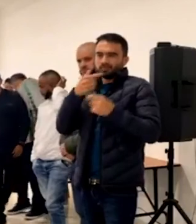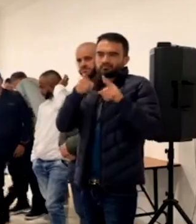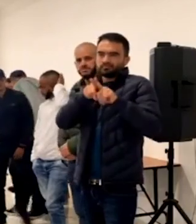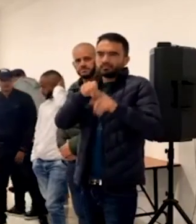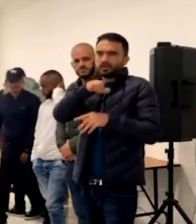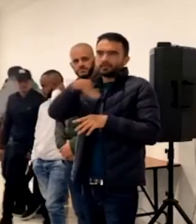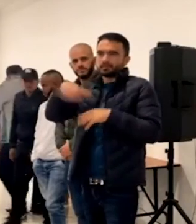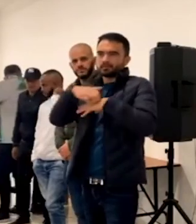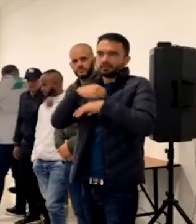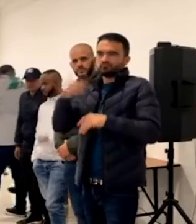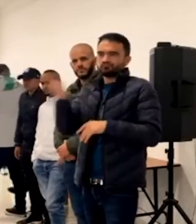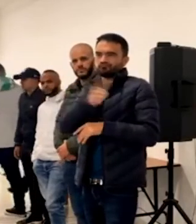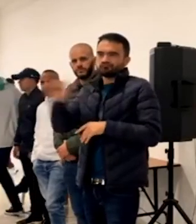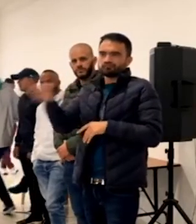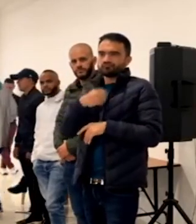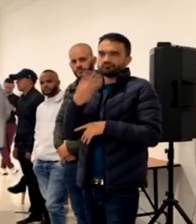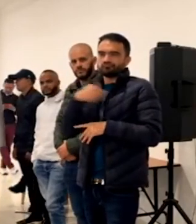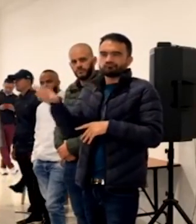años